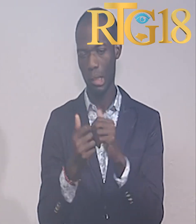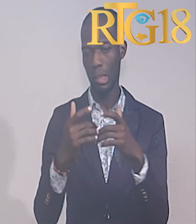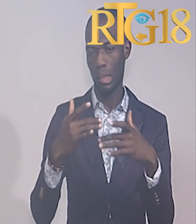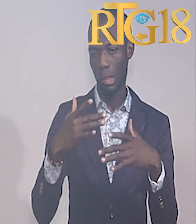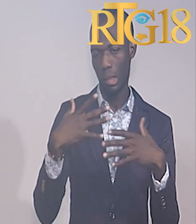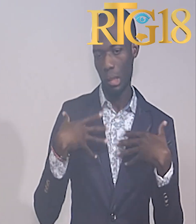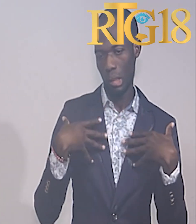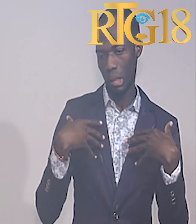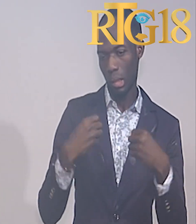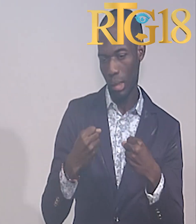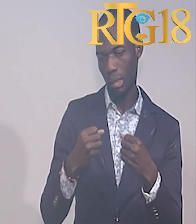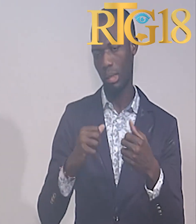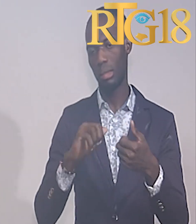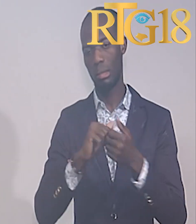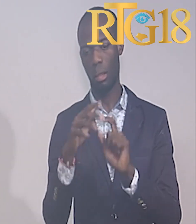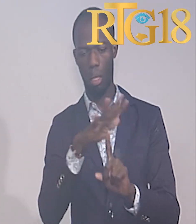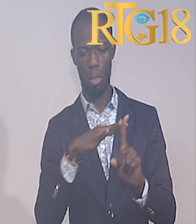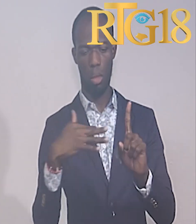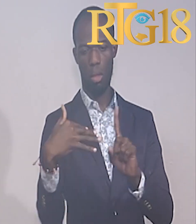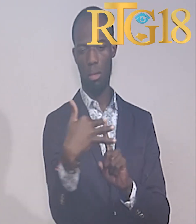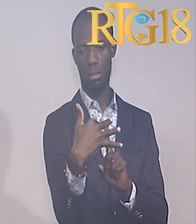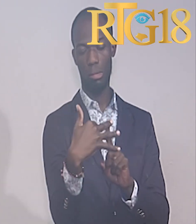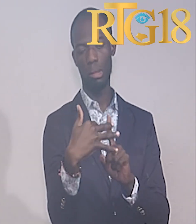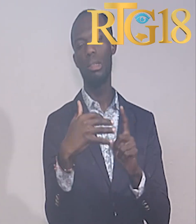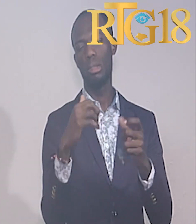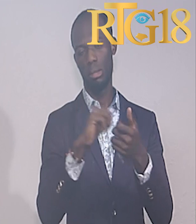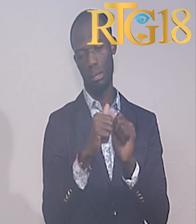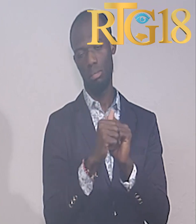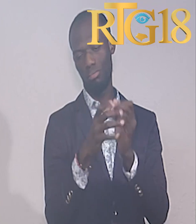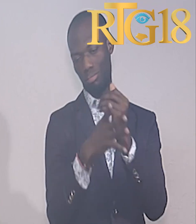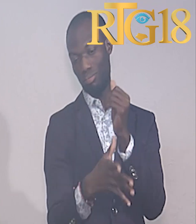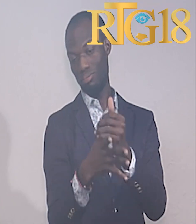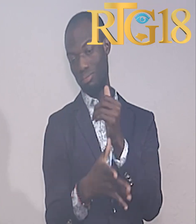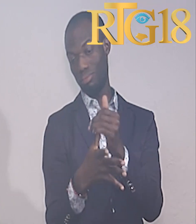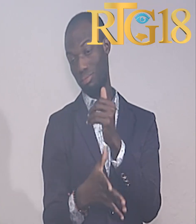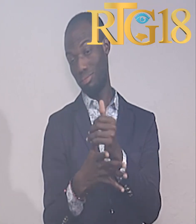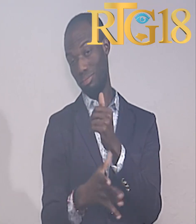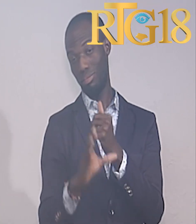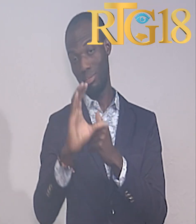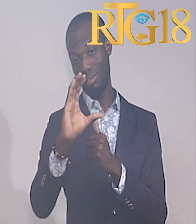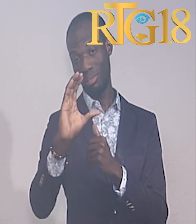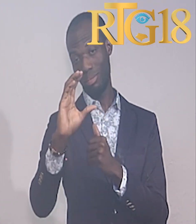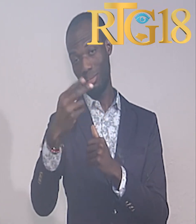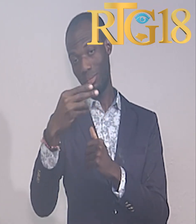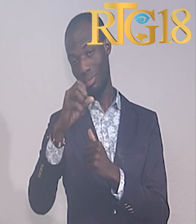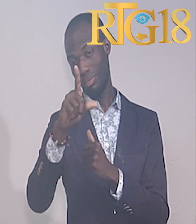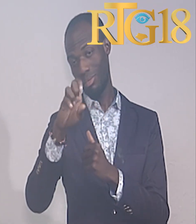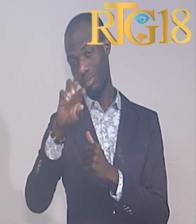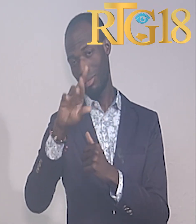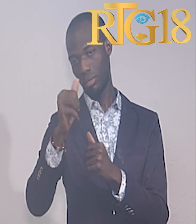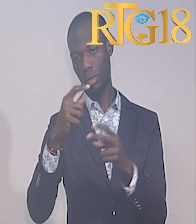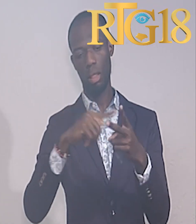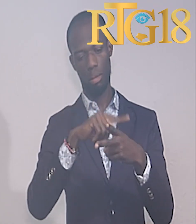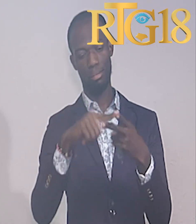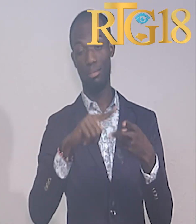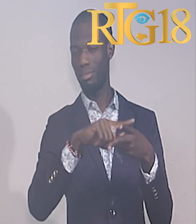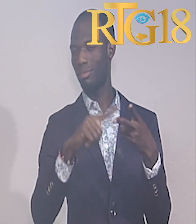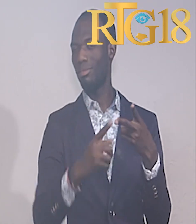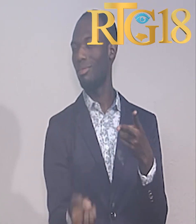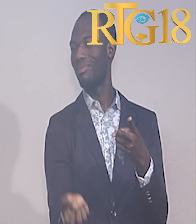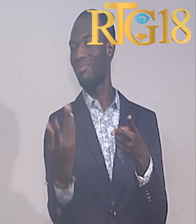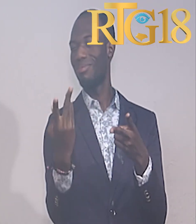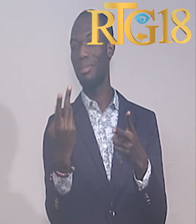dans le contexte de l'épidémie de choléra, surtout, Donc, ce sont ces deux